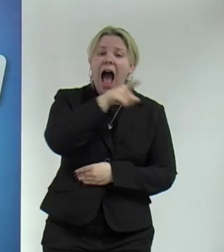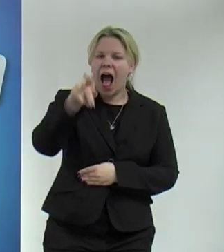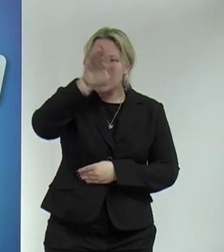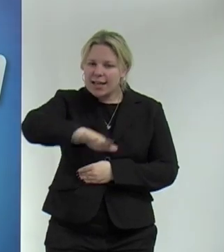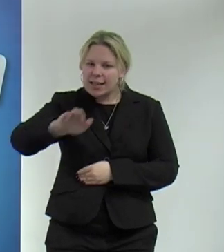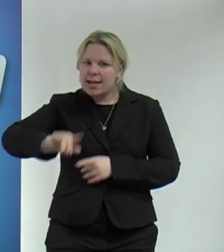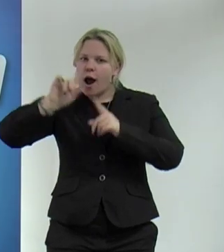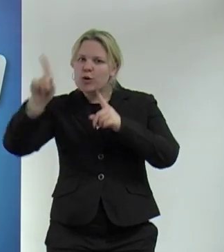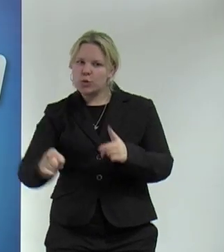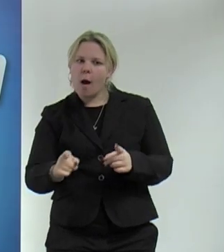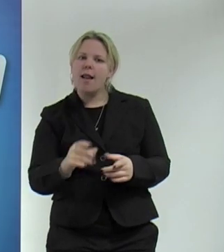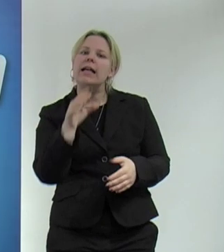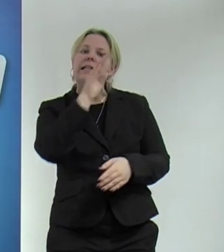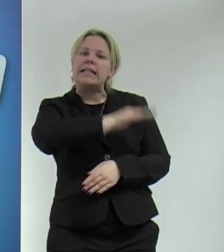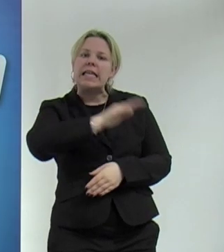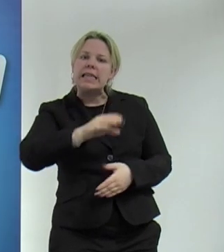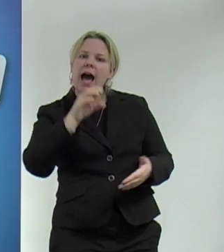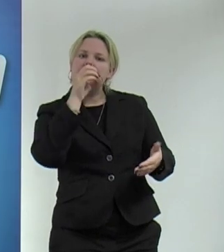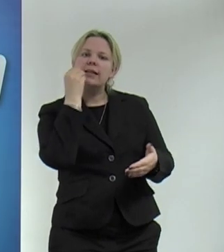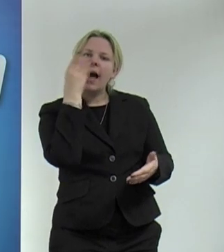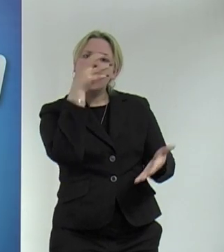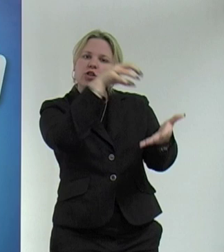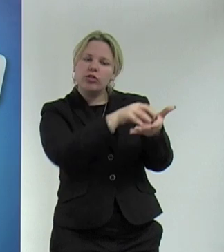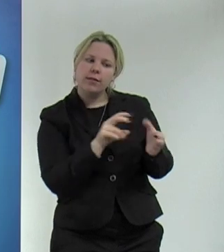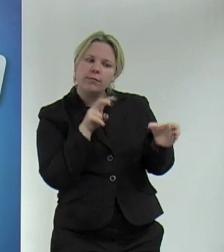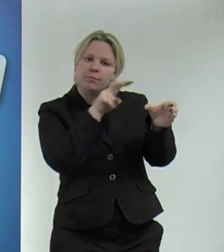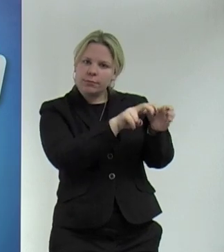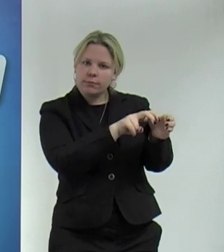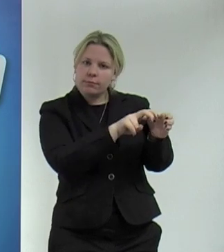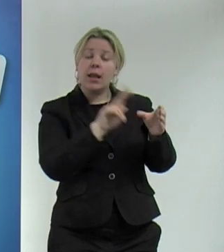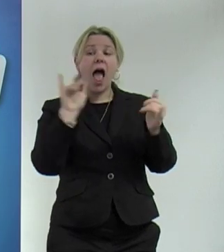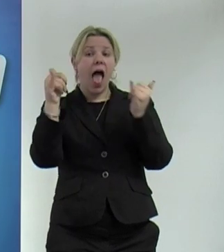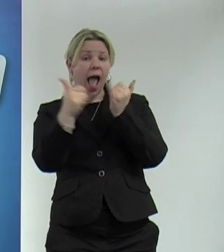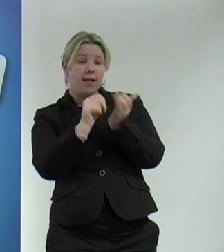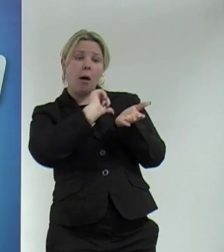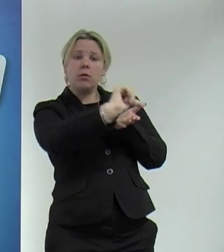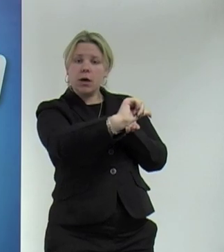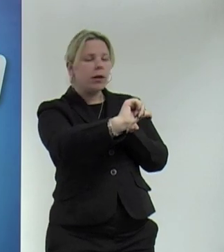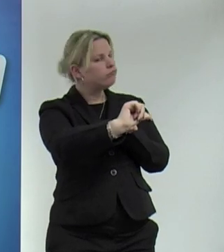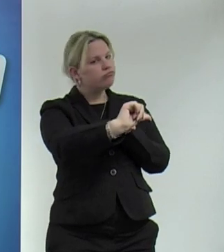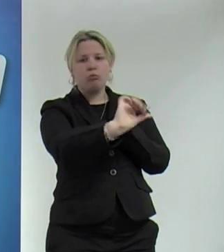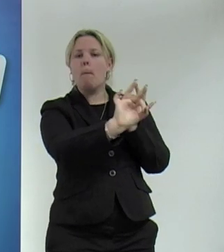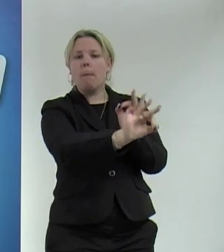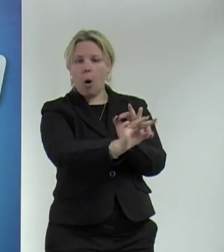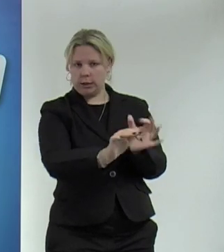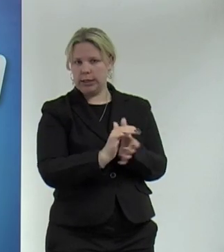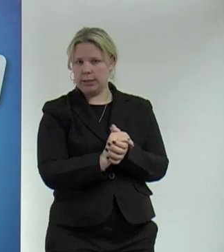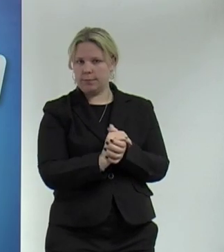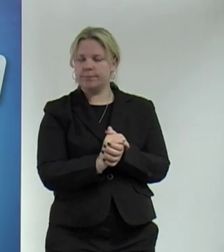die Kindertagesstätte gehen. Die Eltern sollen dafür nichts mehr bezahlen müssen. Die Schule